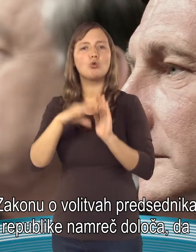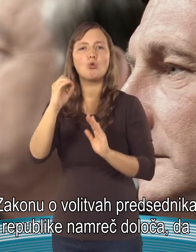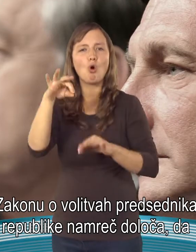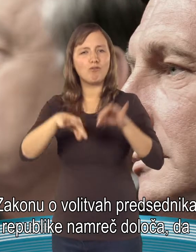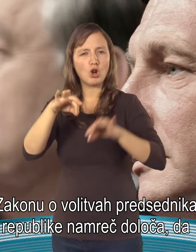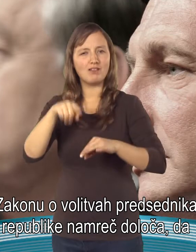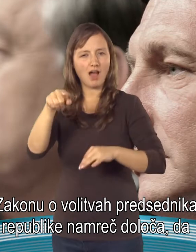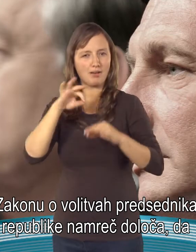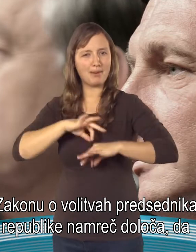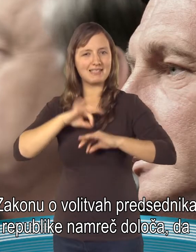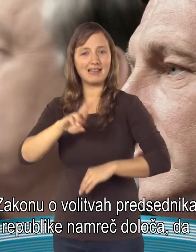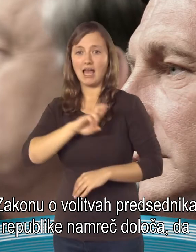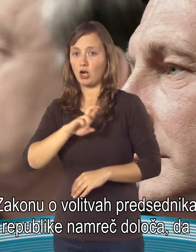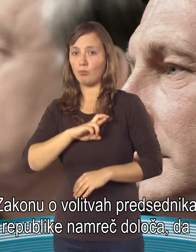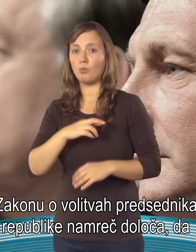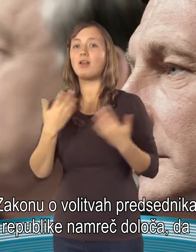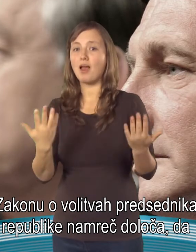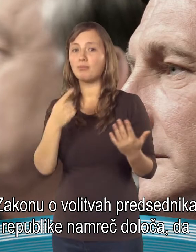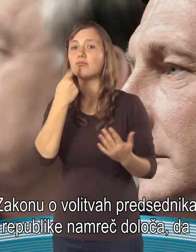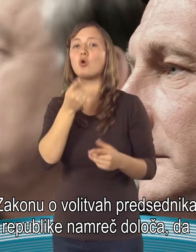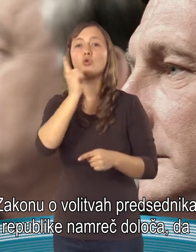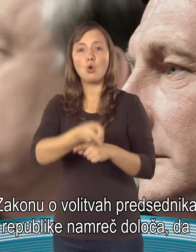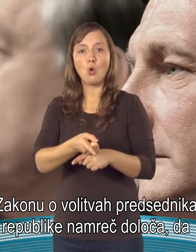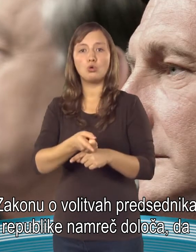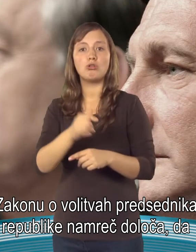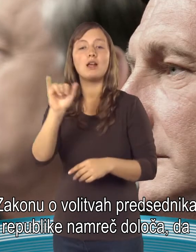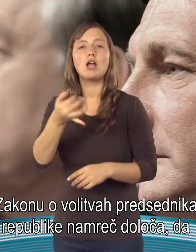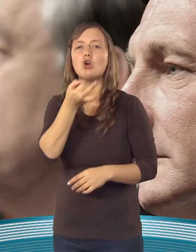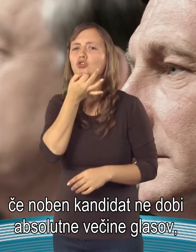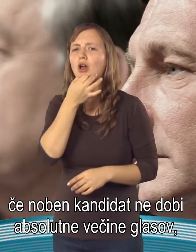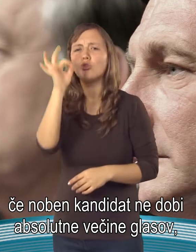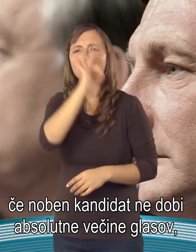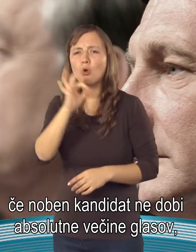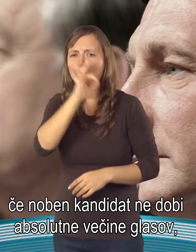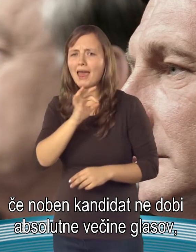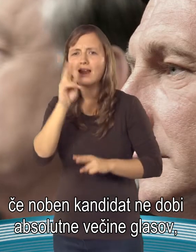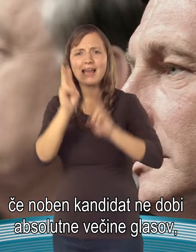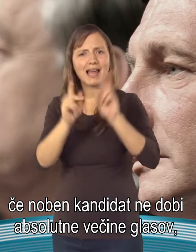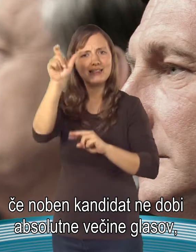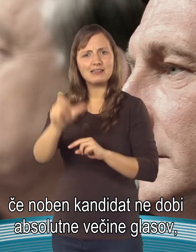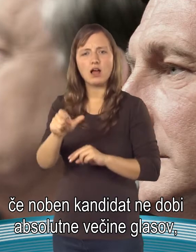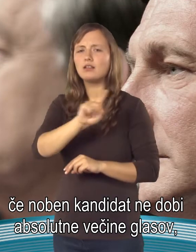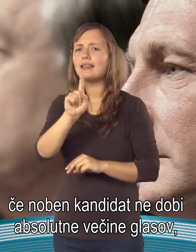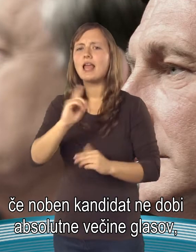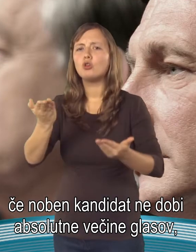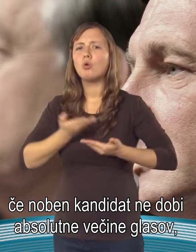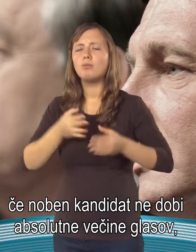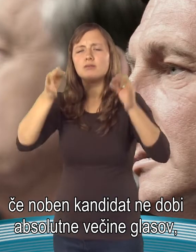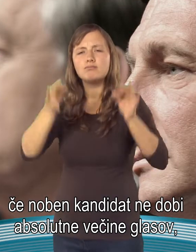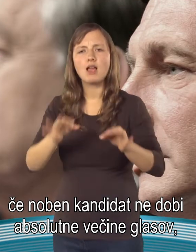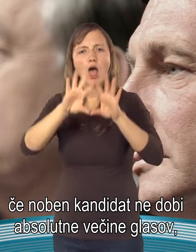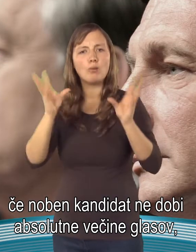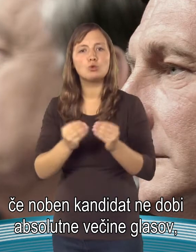Zakon o volitvah predsednika republike namreč določa, da če noben kandidat ne dobi absolutne večine glasov,